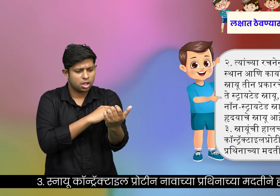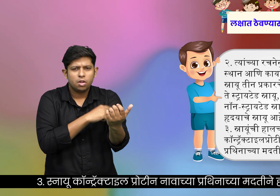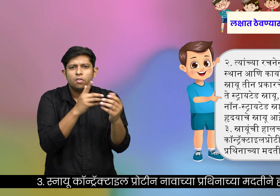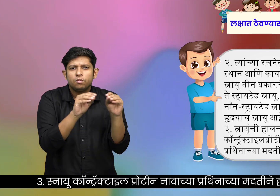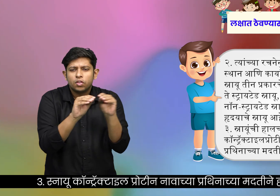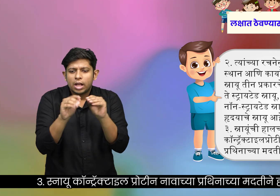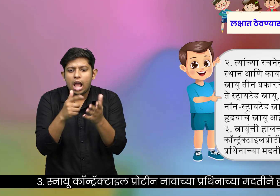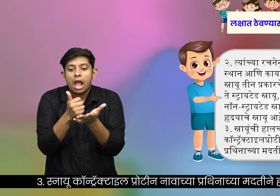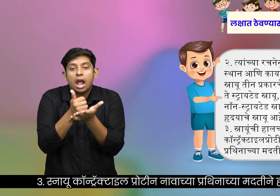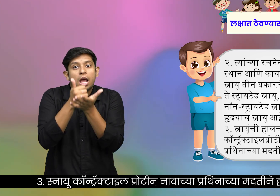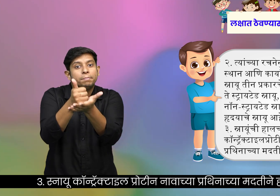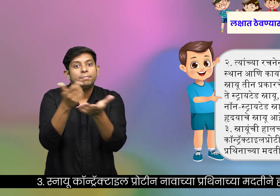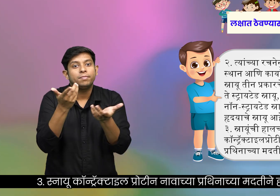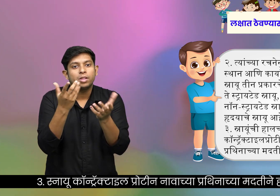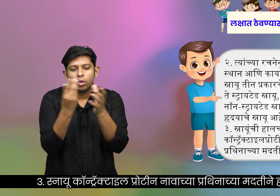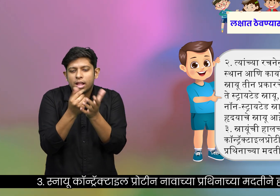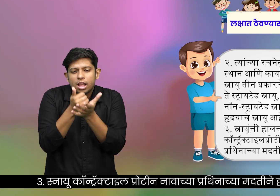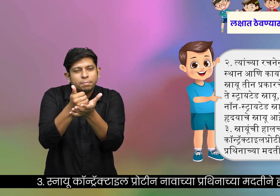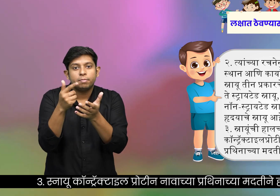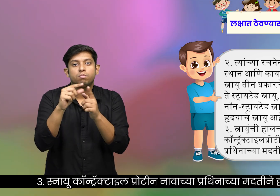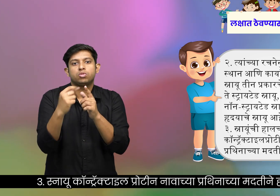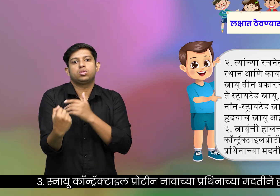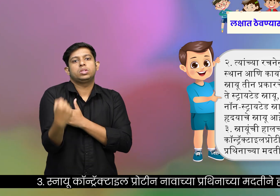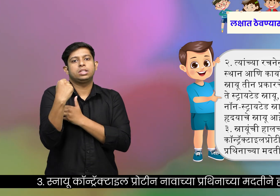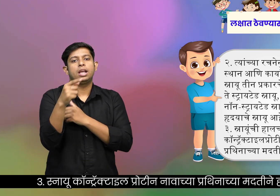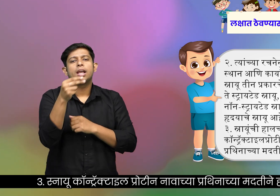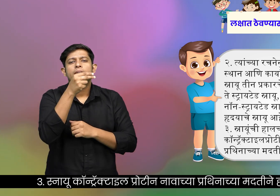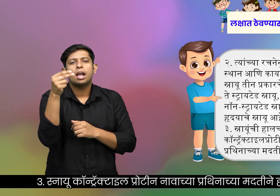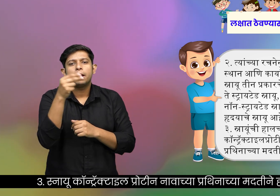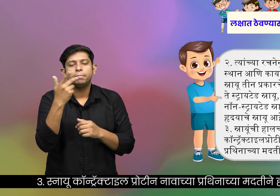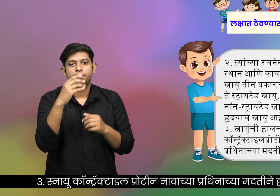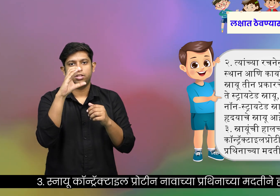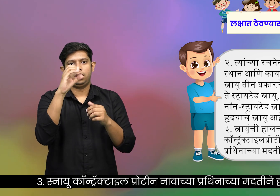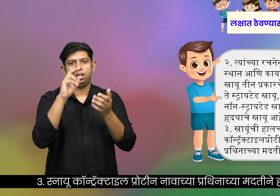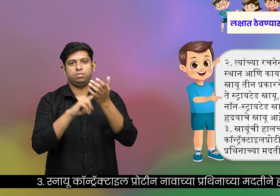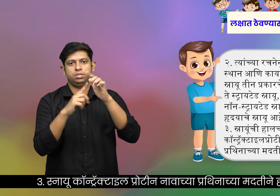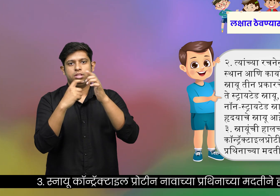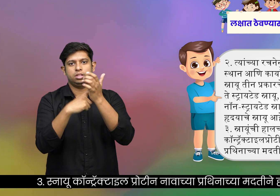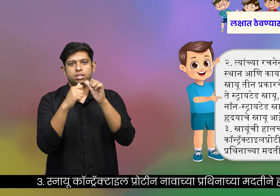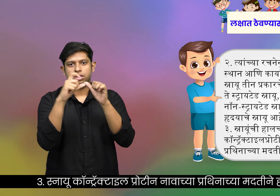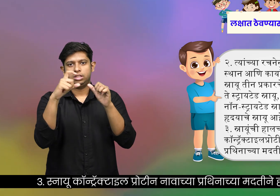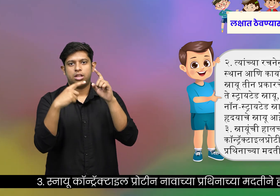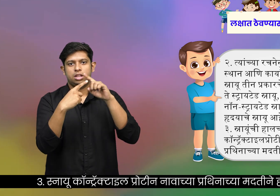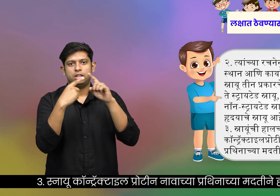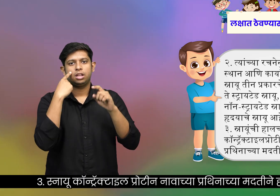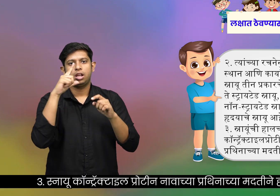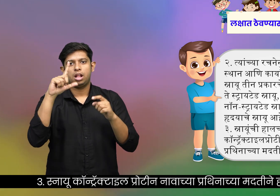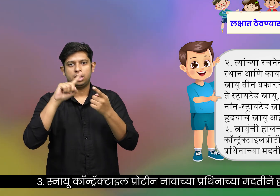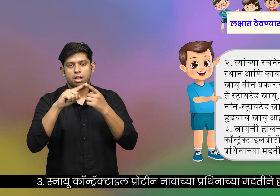सप्तायू कॅन्ट्रॉइल प्रोटीन नावाच्या प्रथिनाची मदतीने हालचाल करतात.